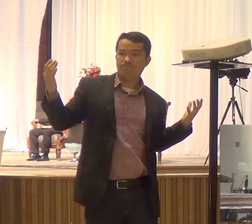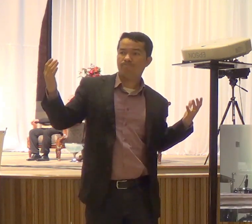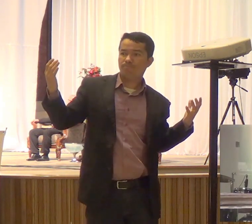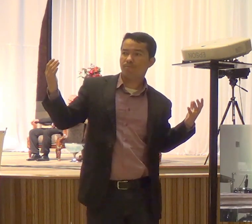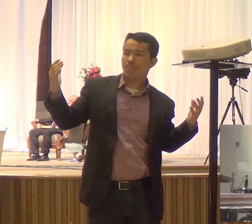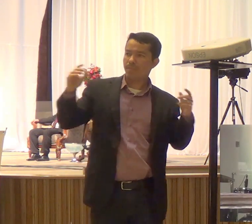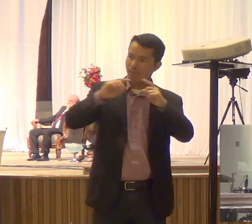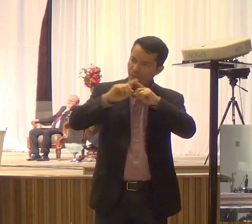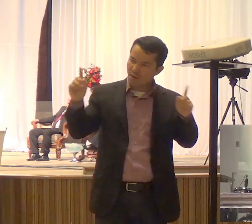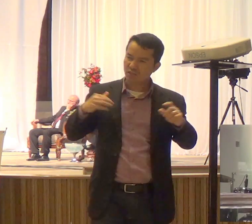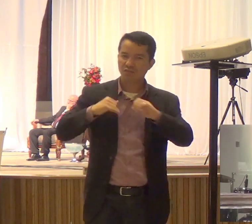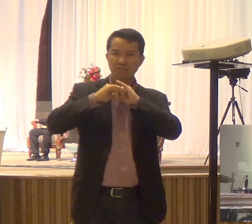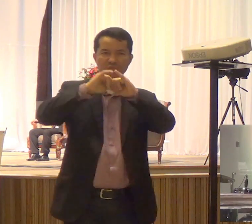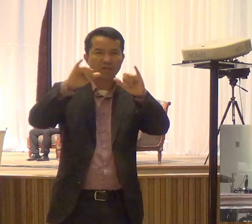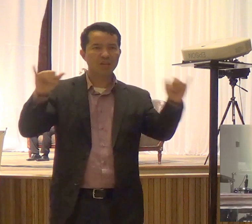Mas não tem